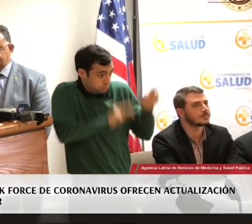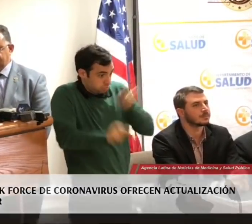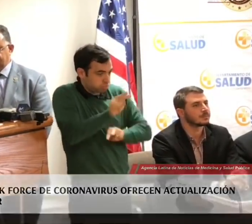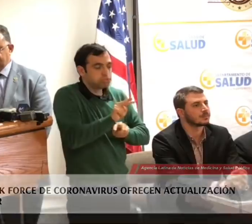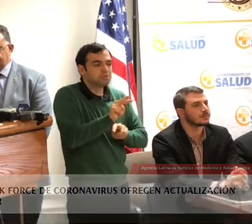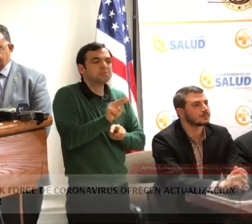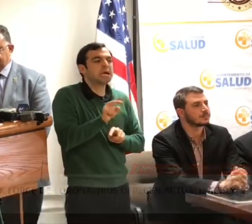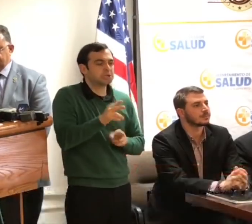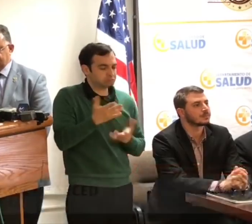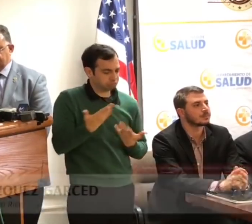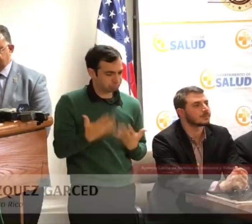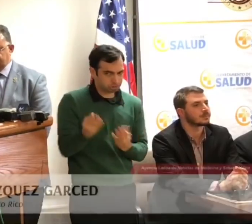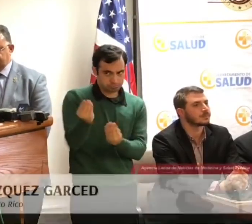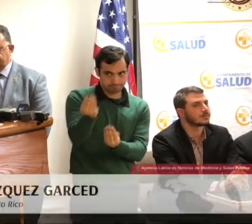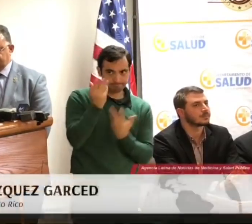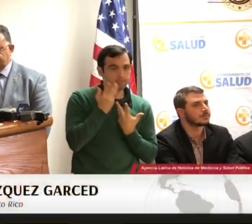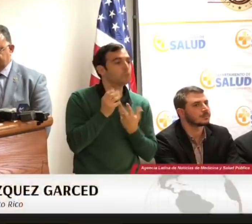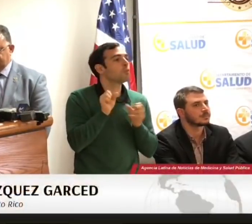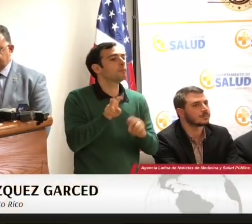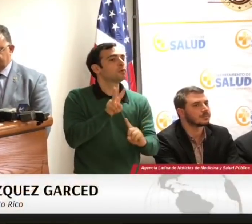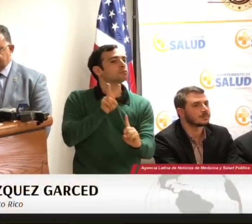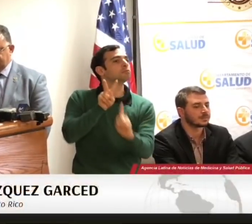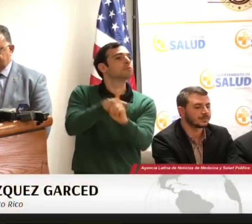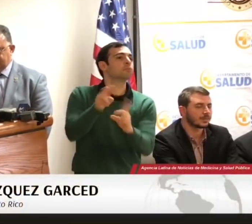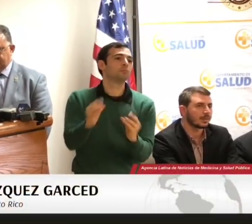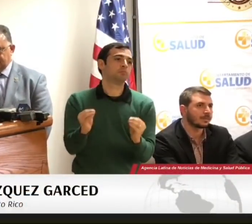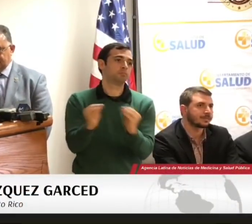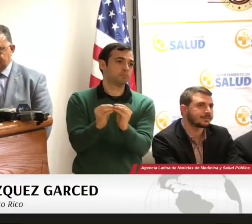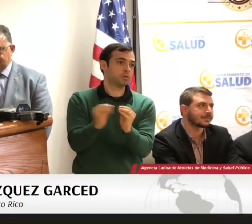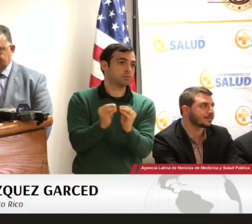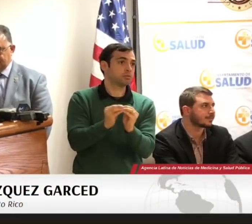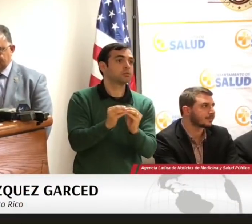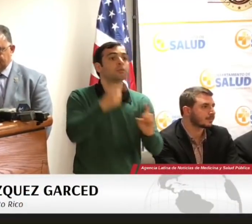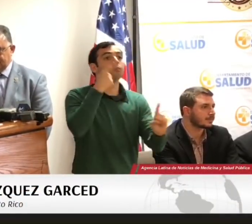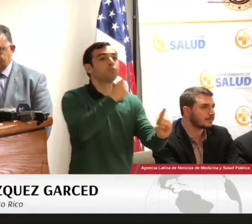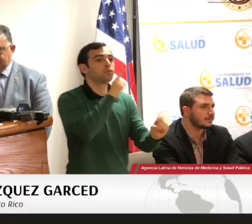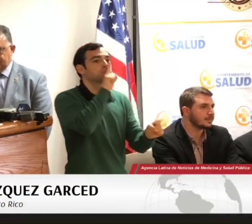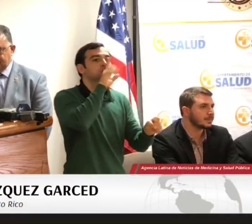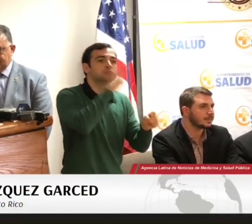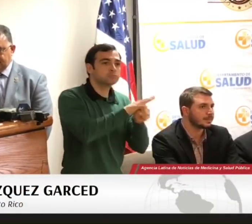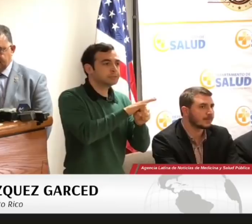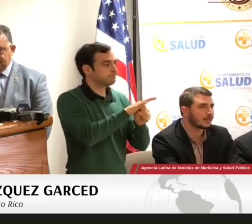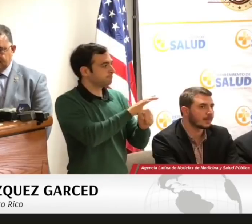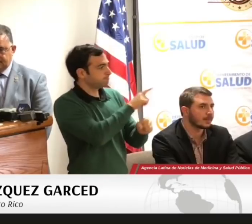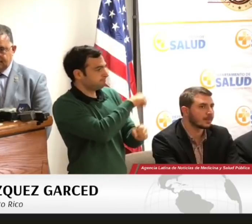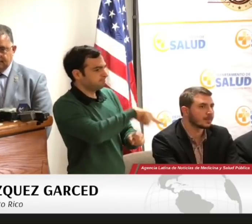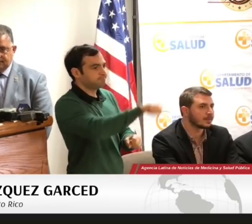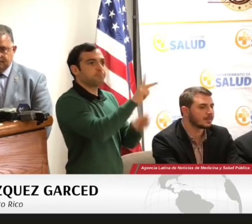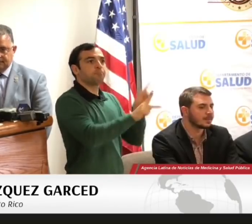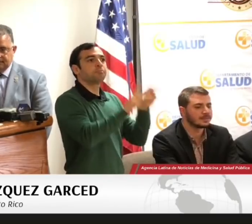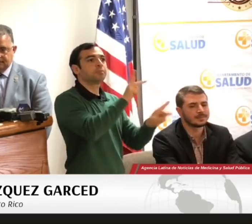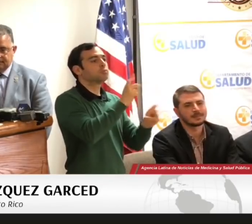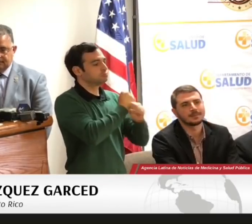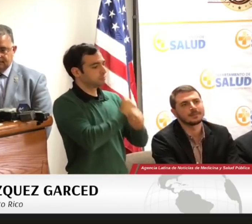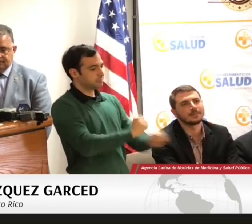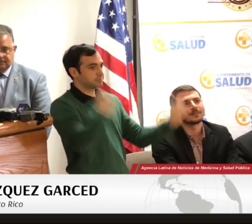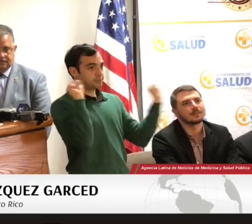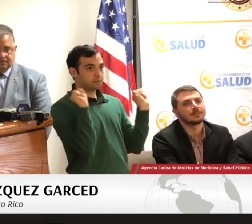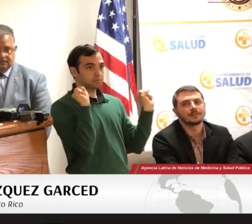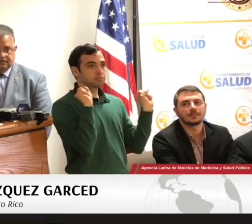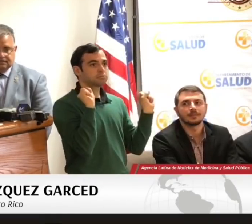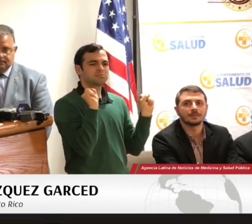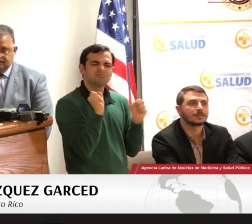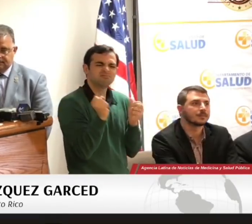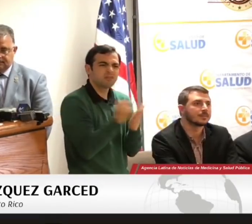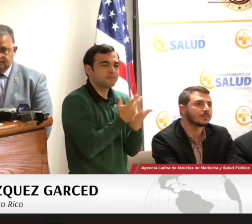solicitud para garantizar la seguridad de nuestro pueblo y todo lo que sea necesario para que podamos llevar a cabo todos los procesos de prevención y